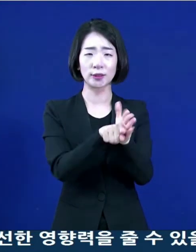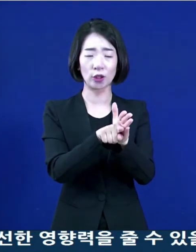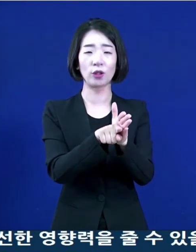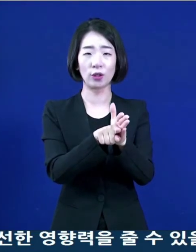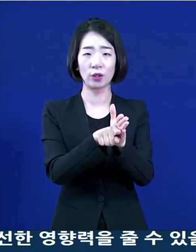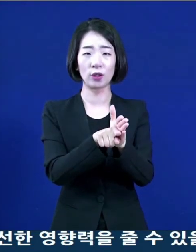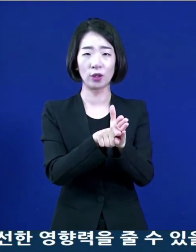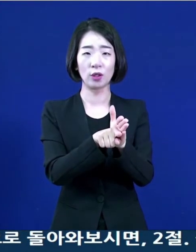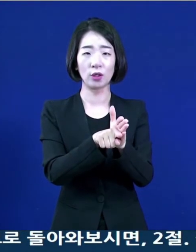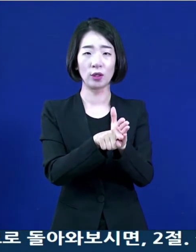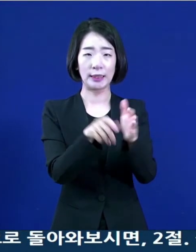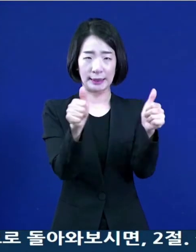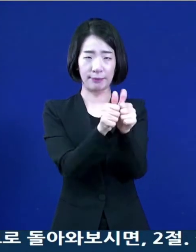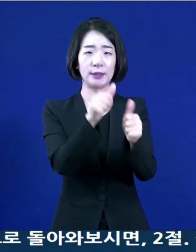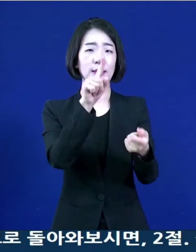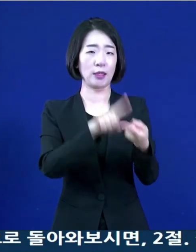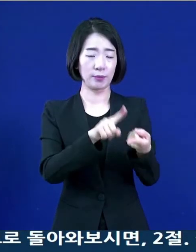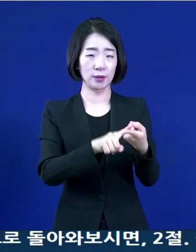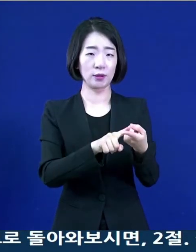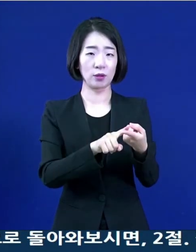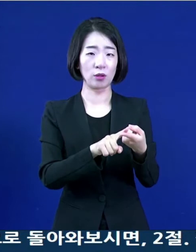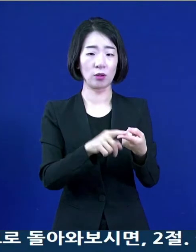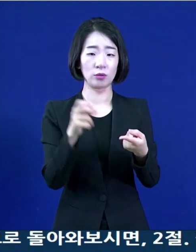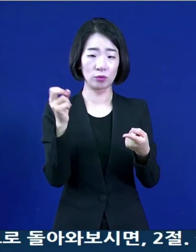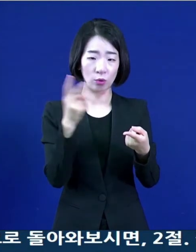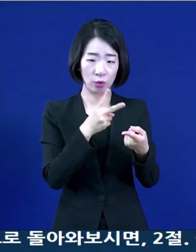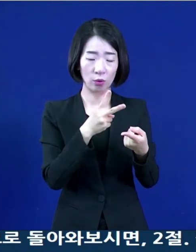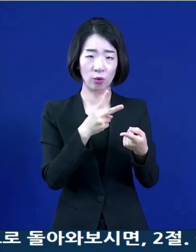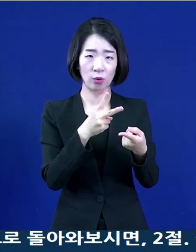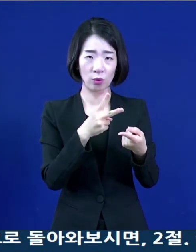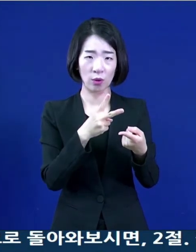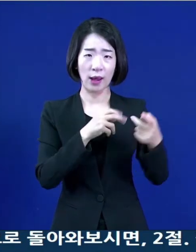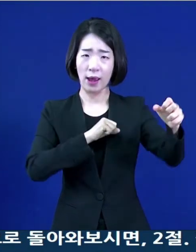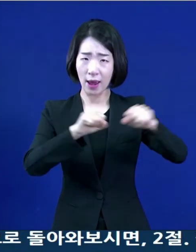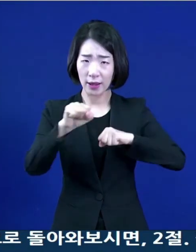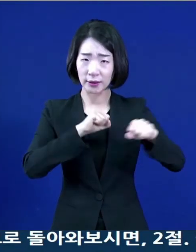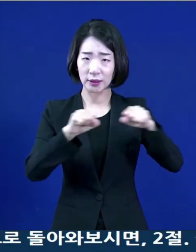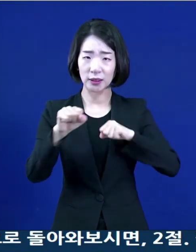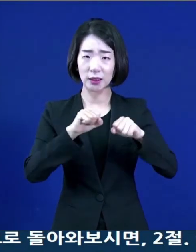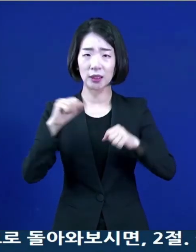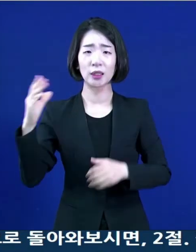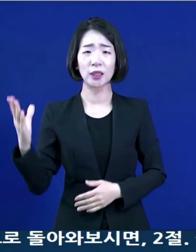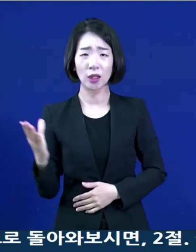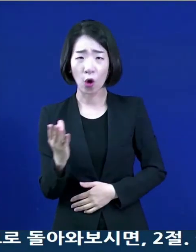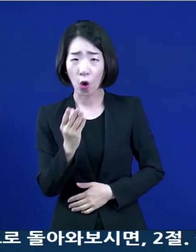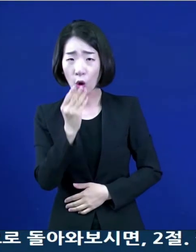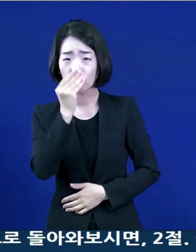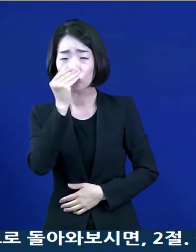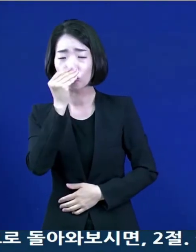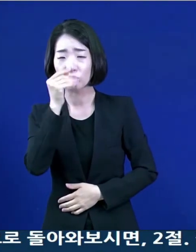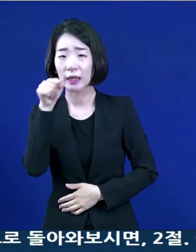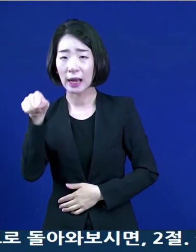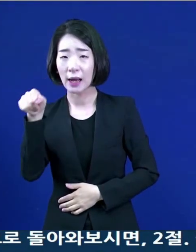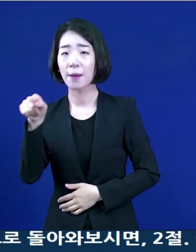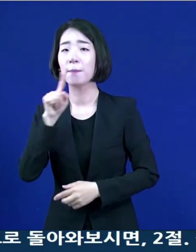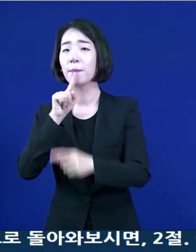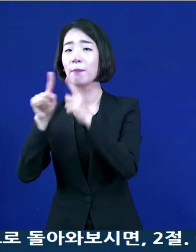비슷한 말이 여성 어른들에게 행실이 거룩하며, 이게 비슷한 말이에요. 행실이 거룩하다는 게